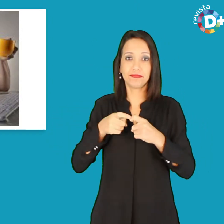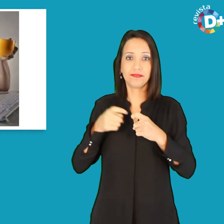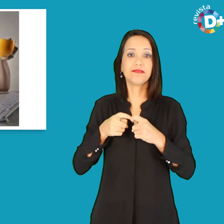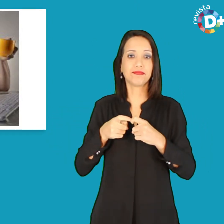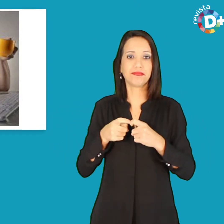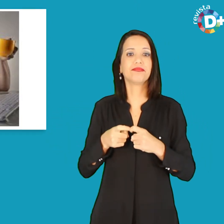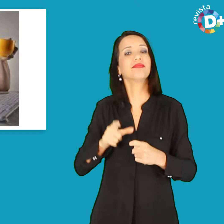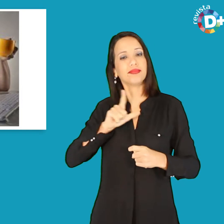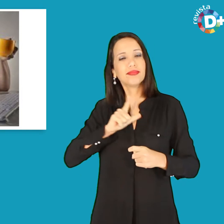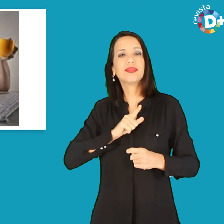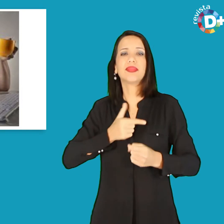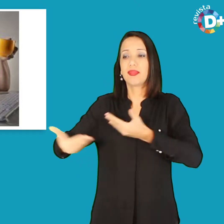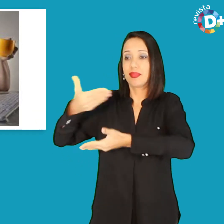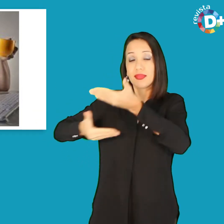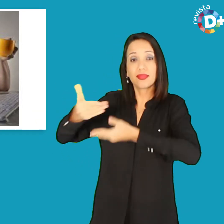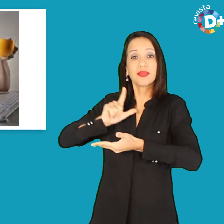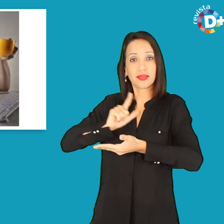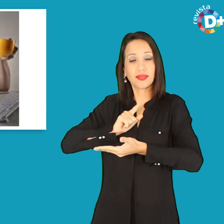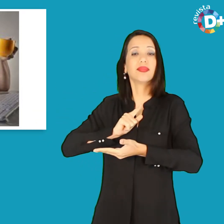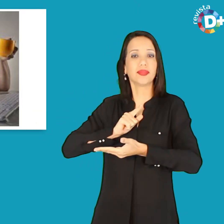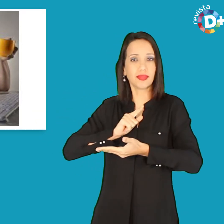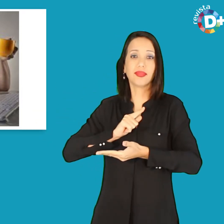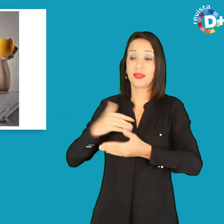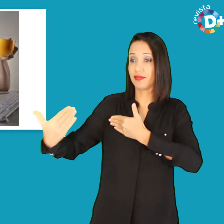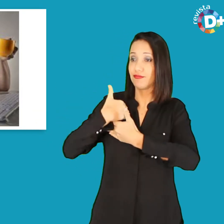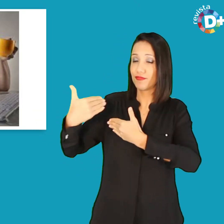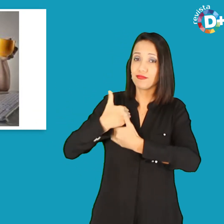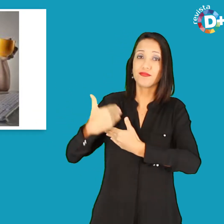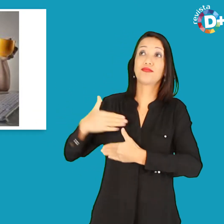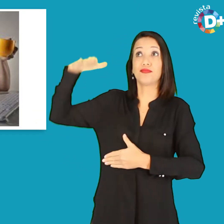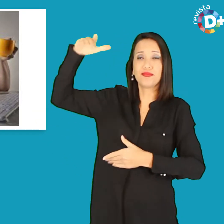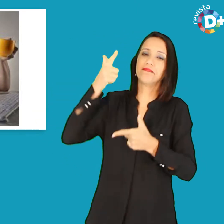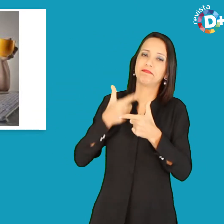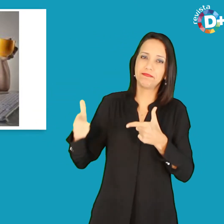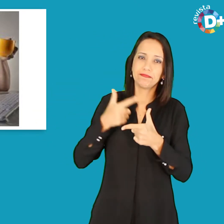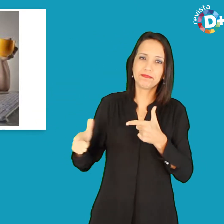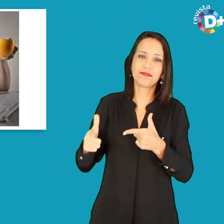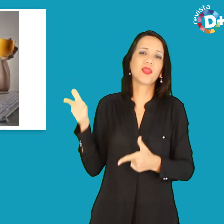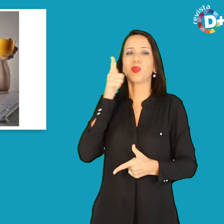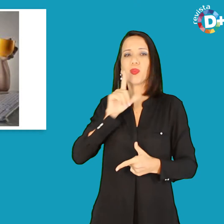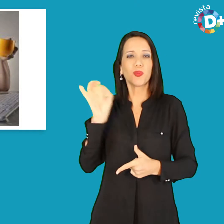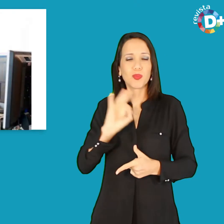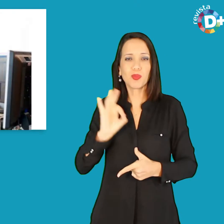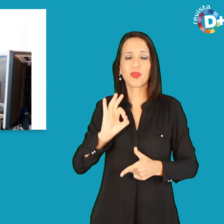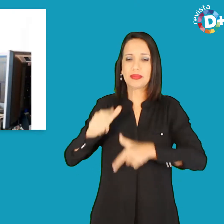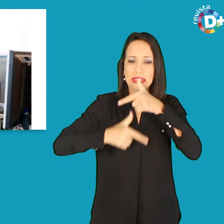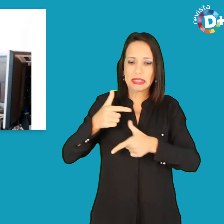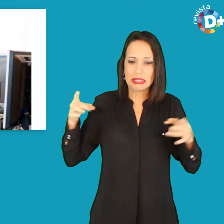também atende muitos adultos com o problema. Eles contam que o empregador reclama que não conseguem fazer as tarefas, terminar um